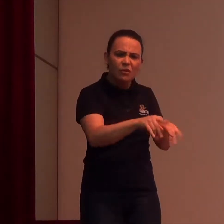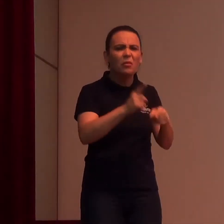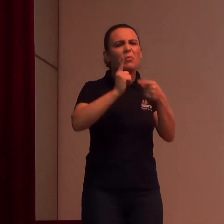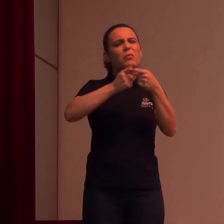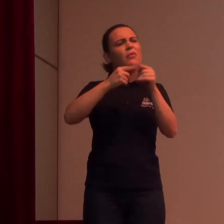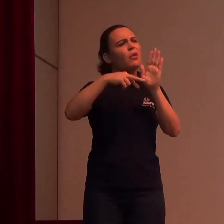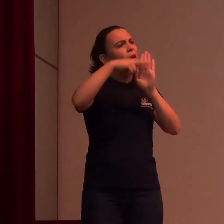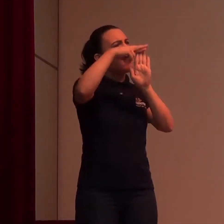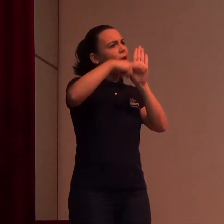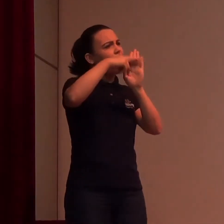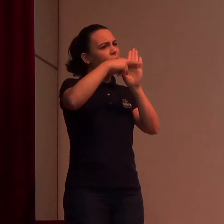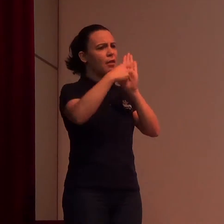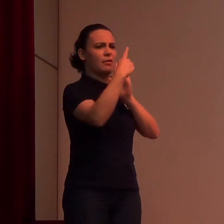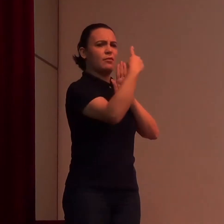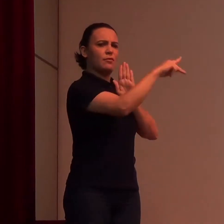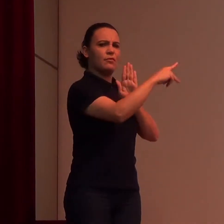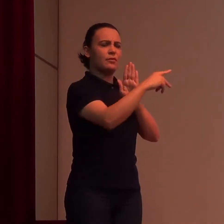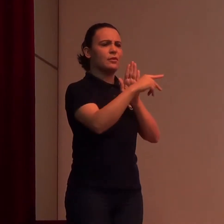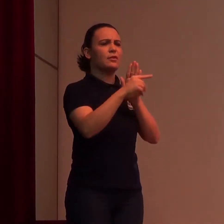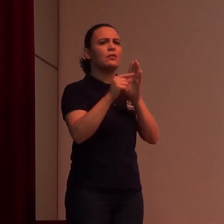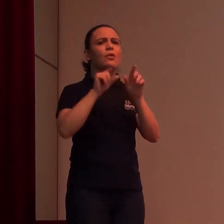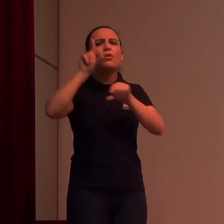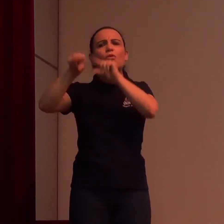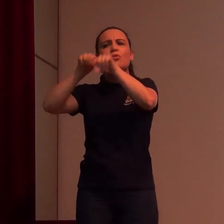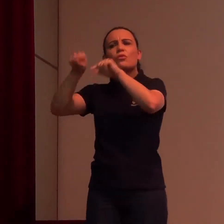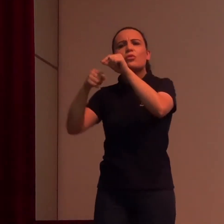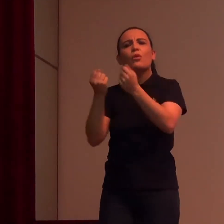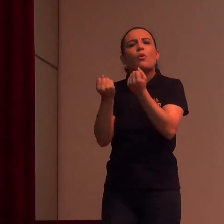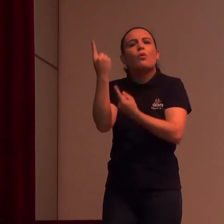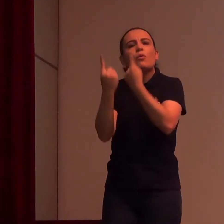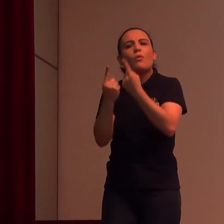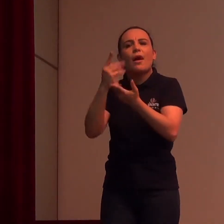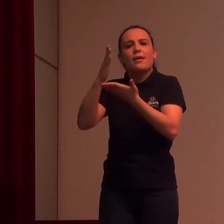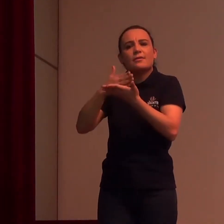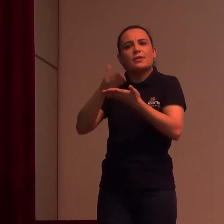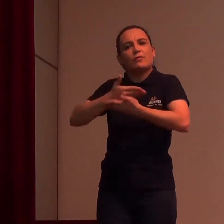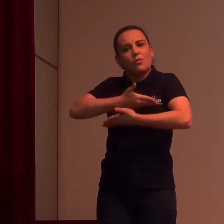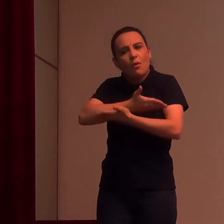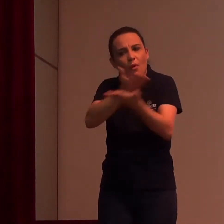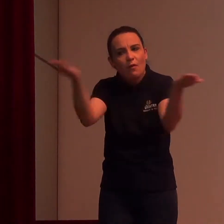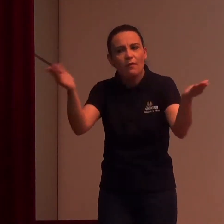da Fundação em escolher quais livros serão ofertados?